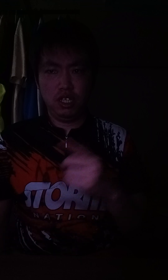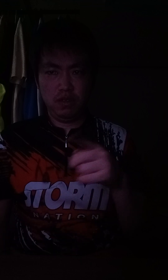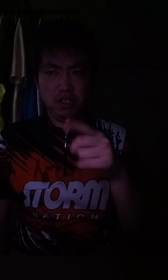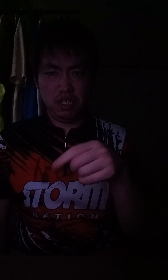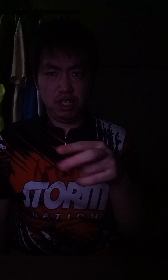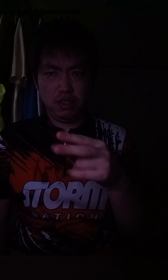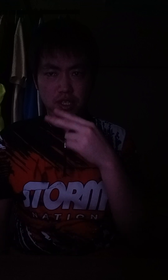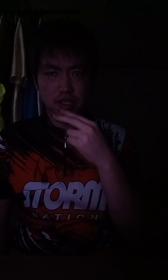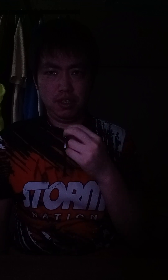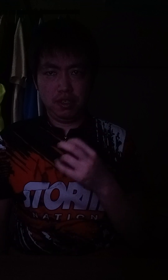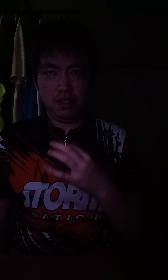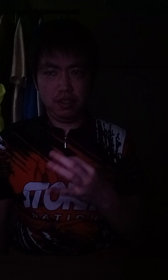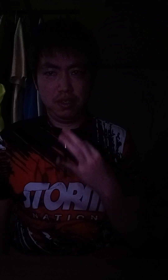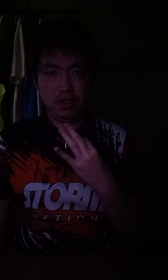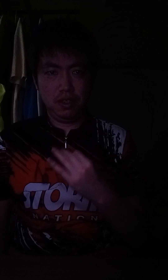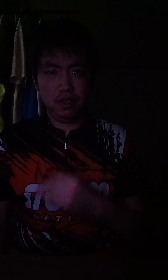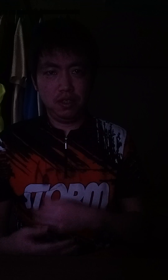멸치 나와라.